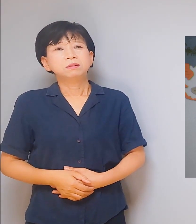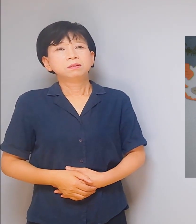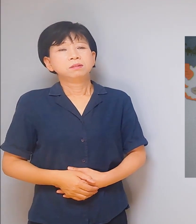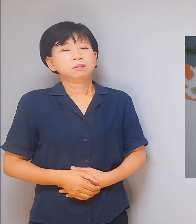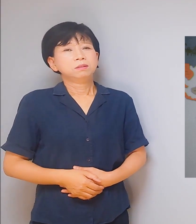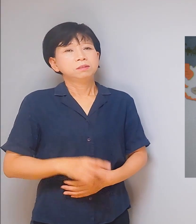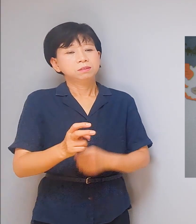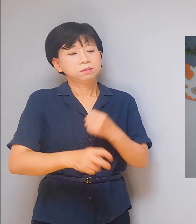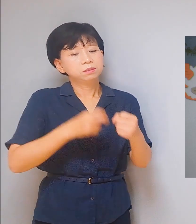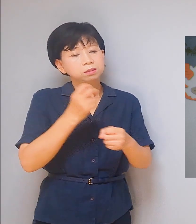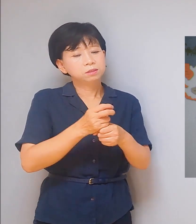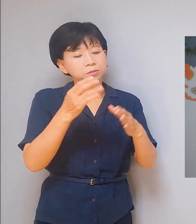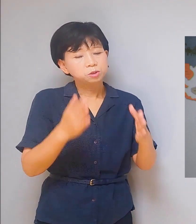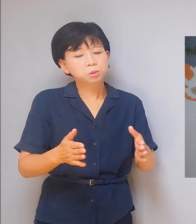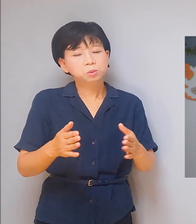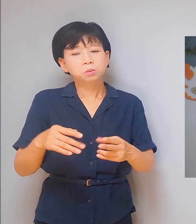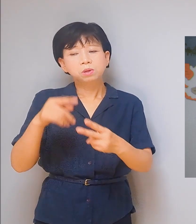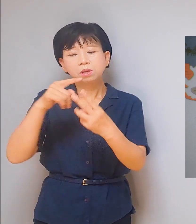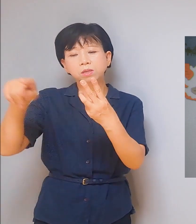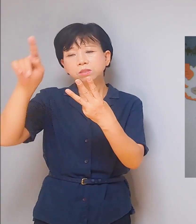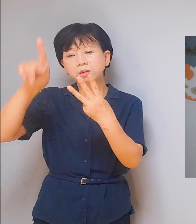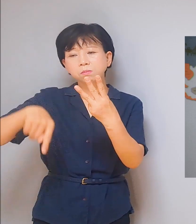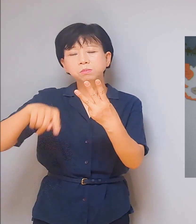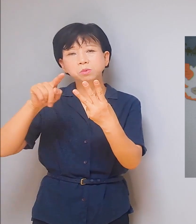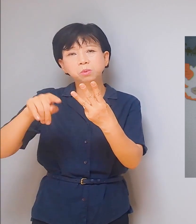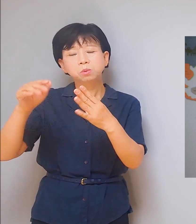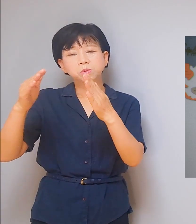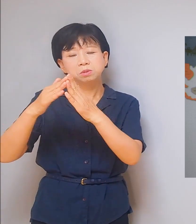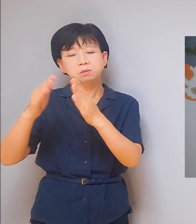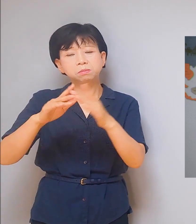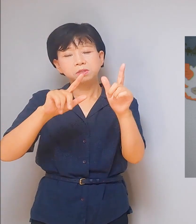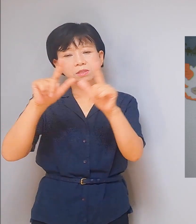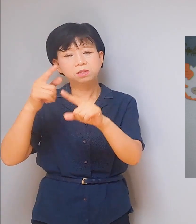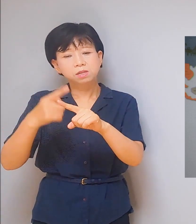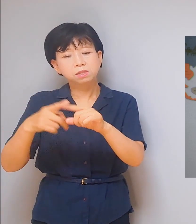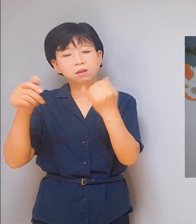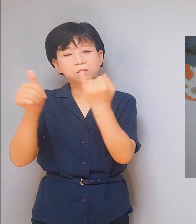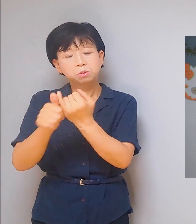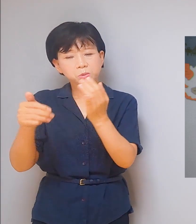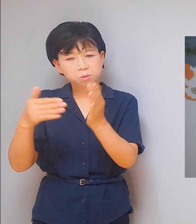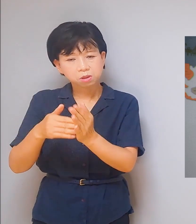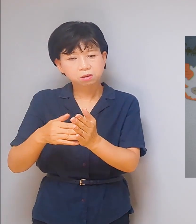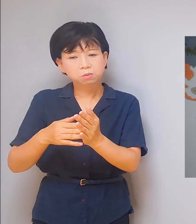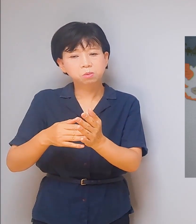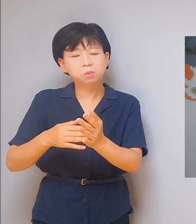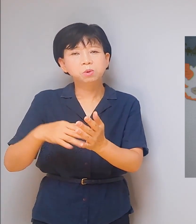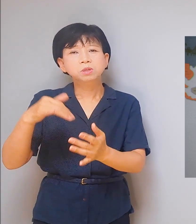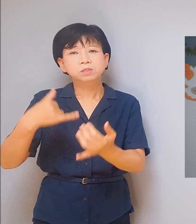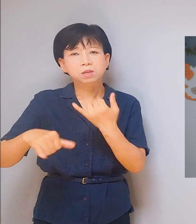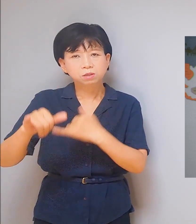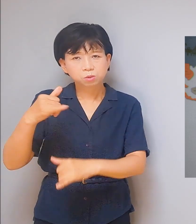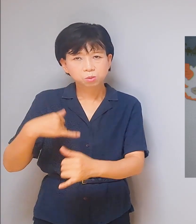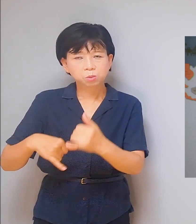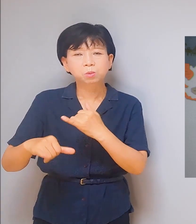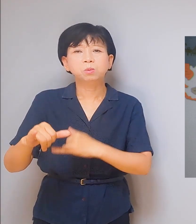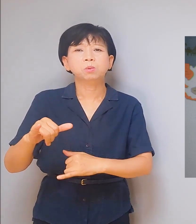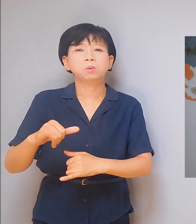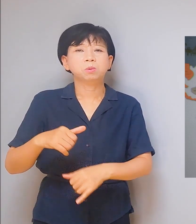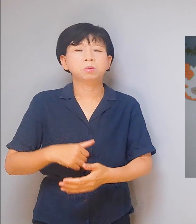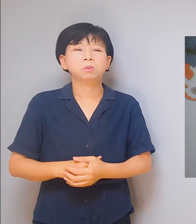20년 동안 삼촌 라반의 집에서 살다가 이제 아내들이 생겼지요. 그 아내들의 또 자식들이 많이 생긴